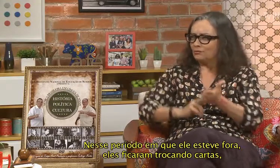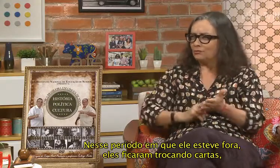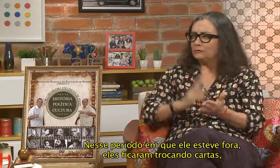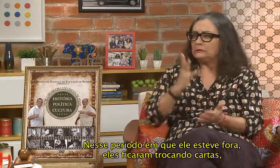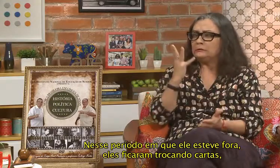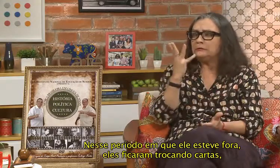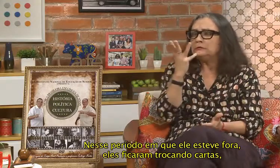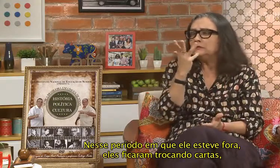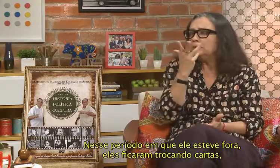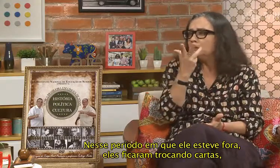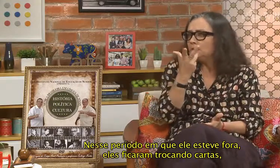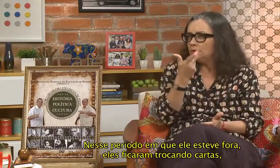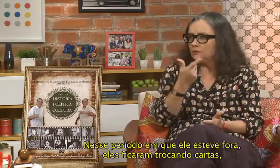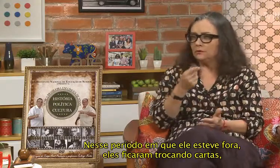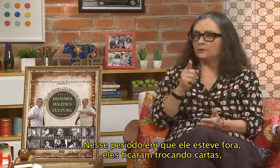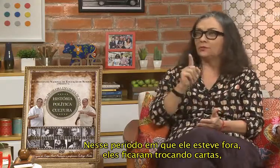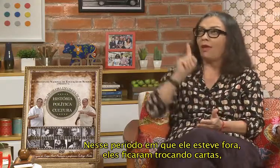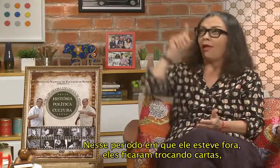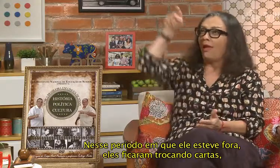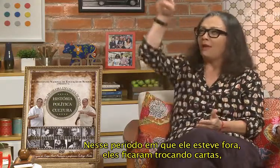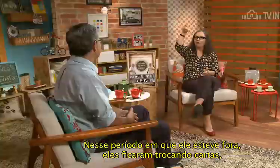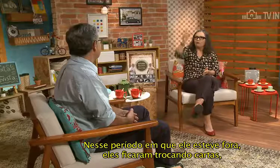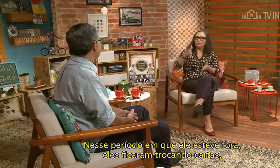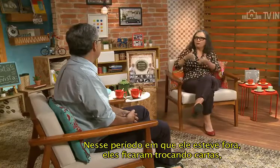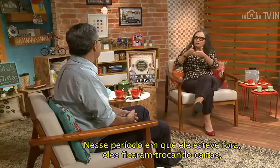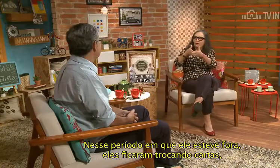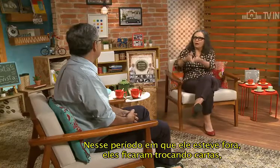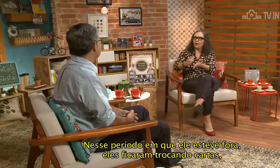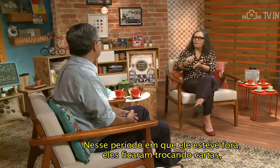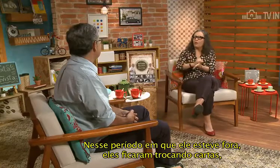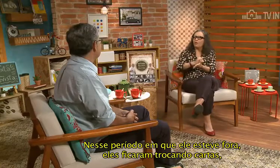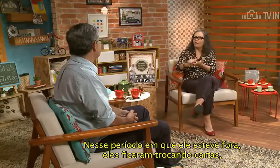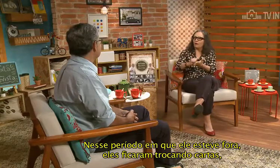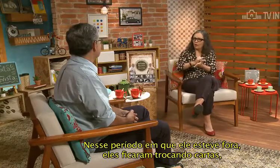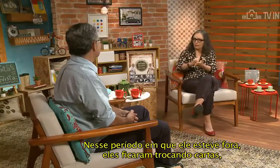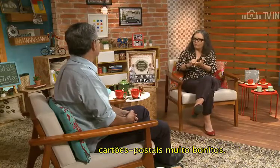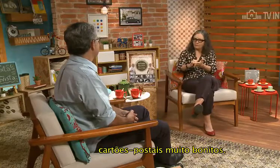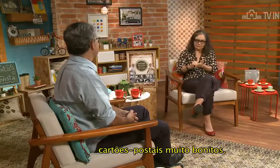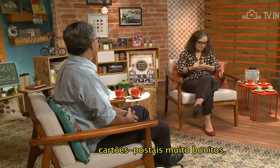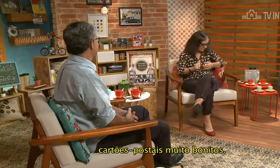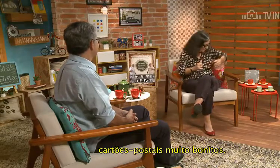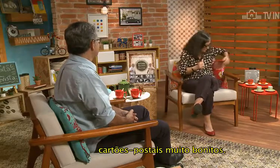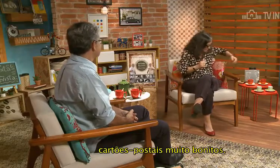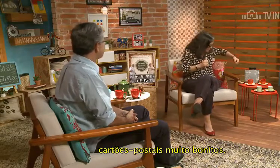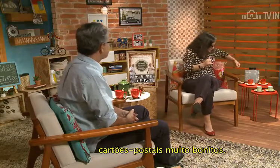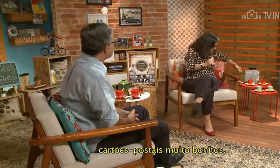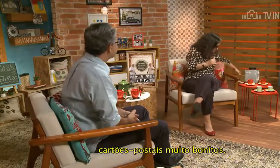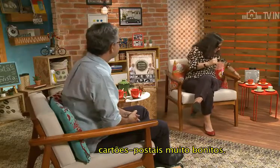Nesse período que ele esteve fora, eles ficaram trocando cartas, cartões postais muito bonitos, né?